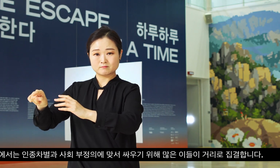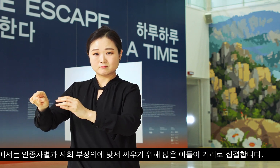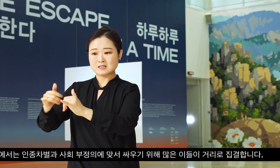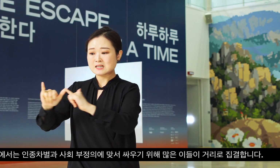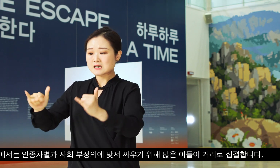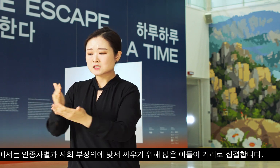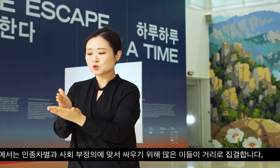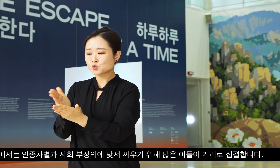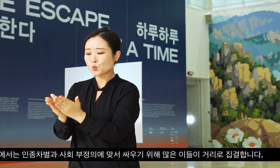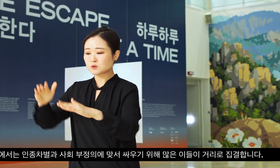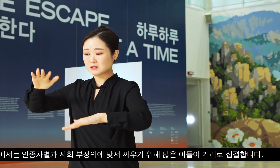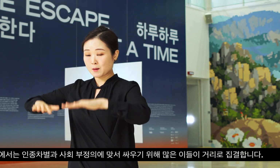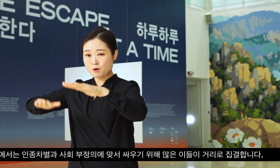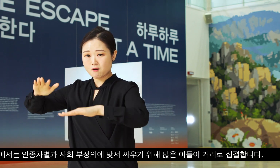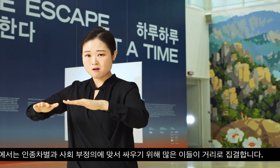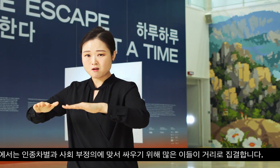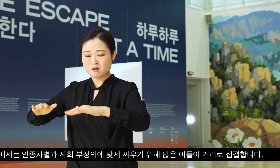인종차별과 사회 부정의에 맞서 싸우기 위해